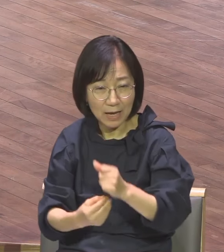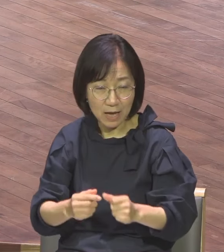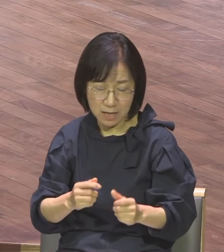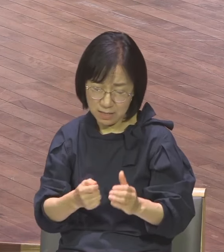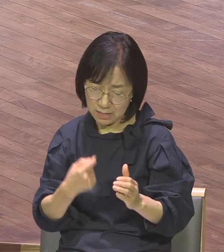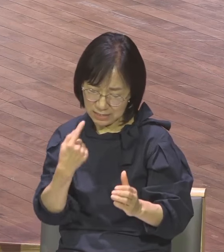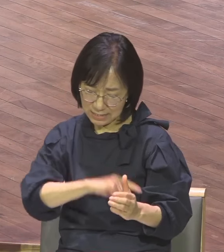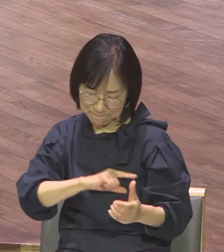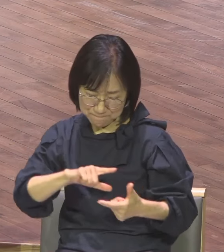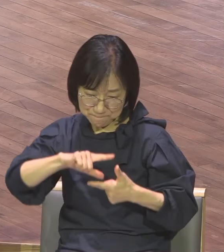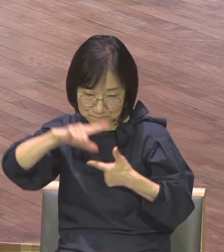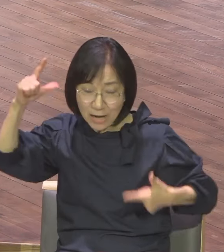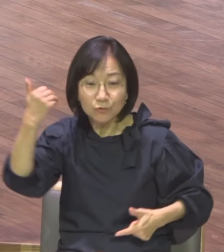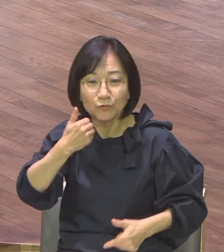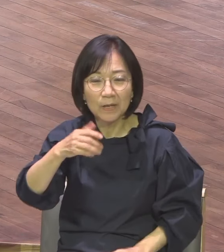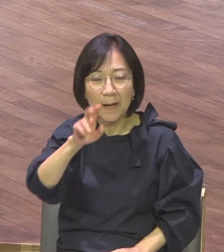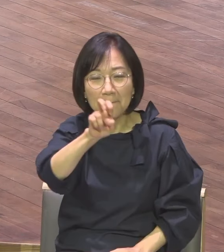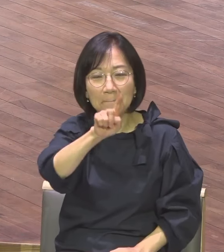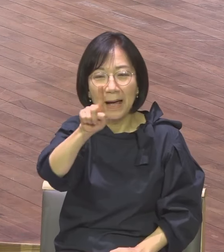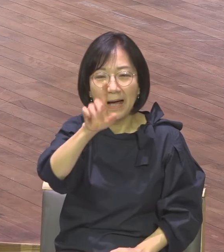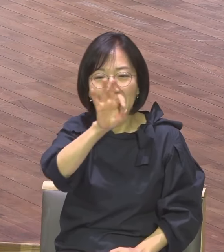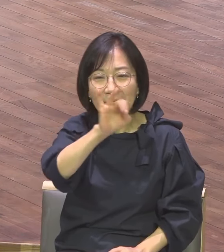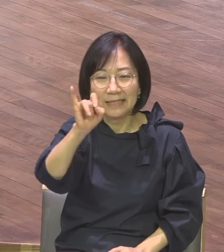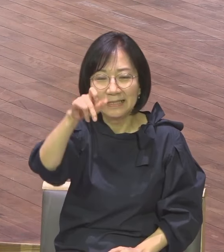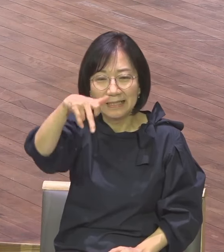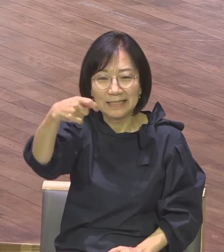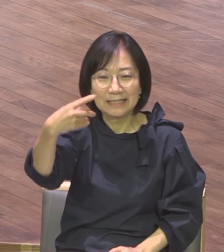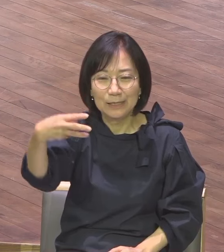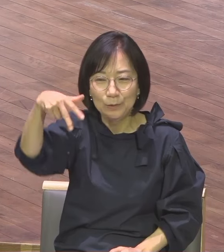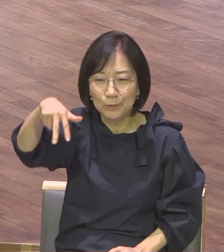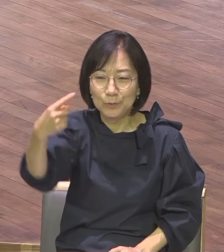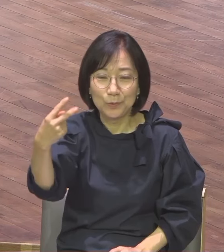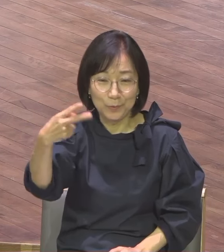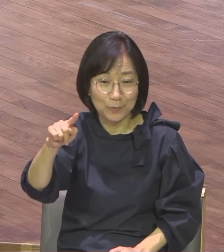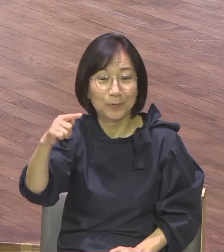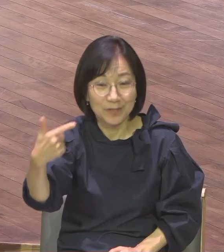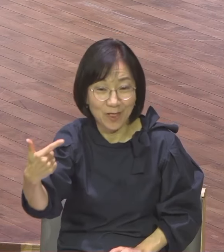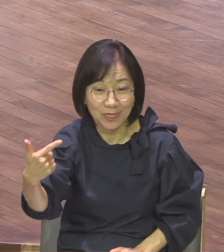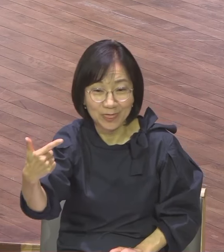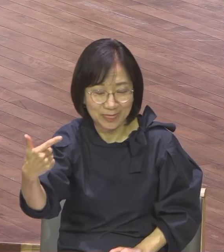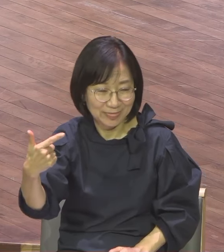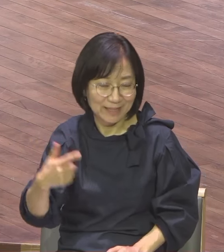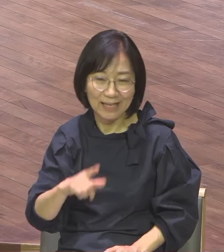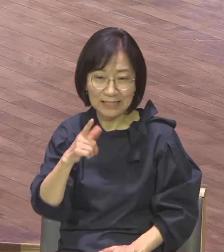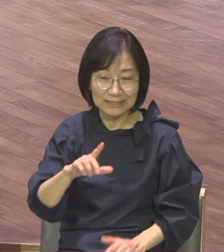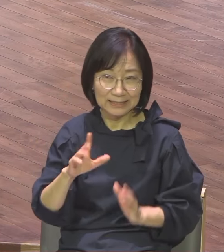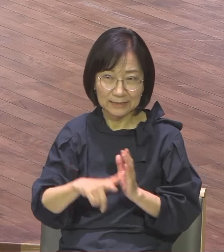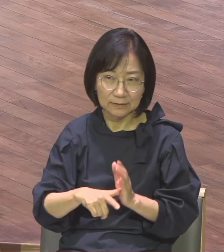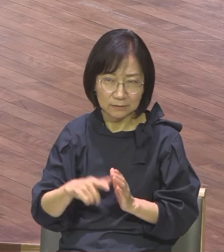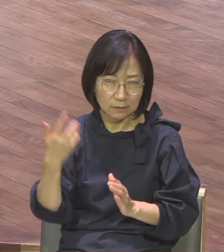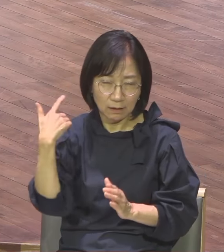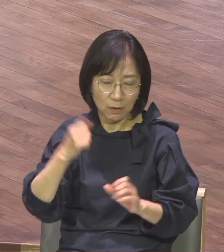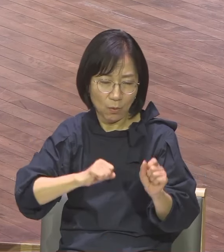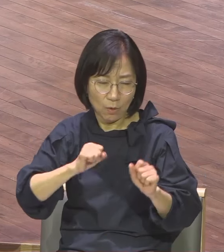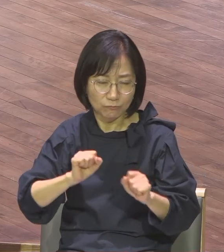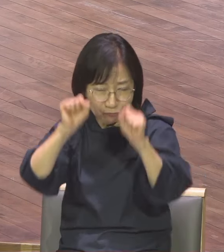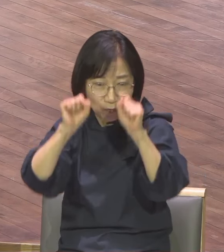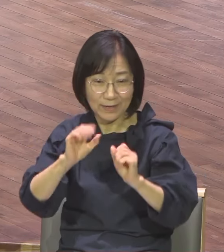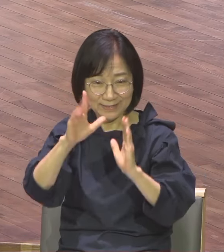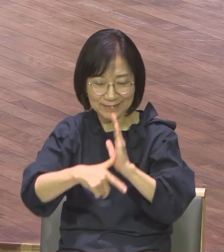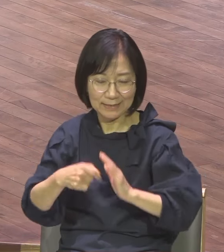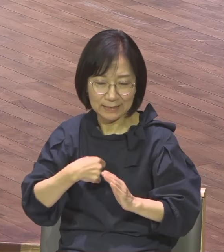마이클 조던이죠. 마이클 조던이 이제 시카고 불스에서 전성기 때 제가 그때 시카고 좀 있었거든요.